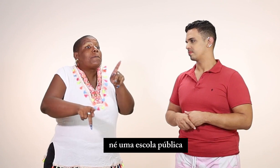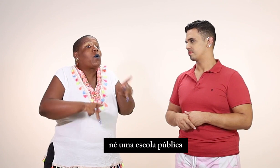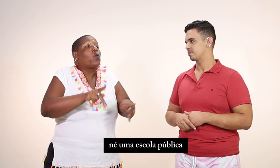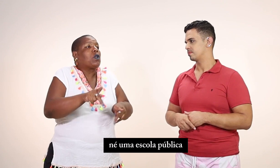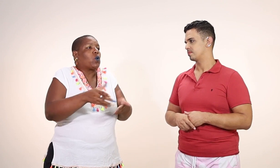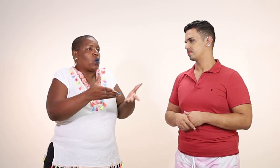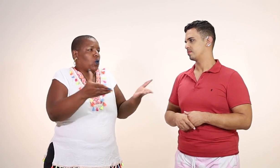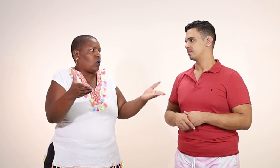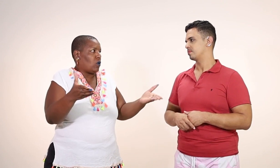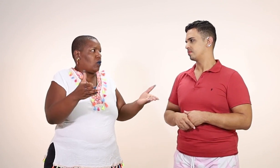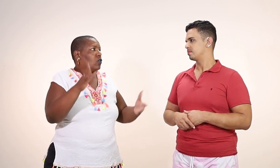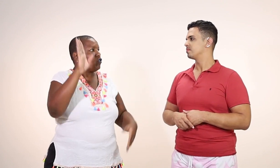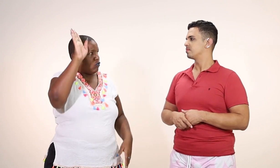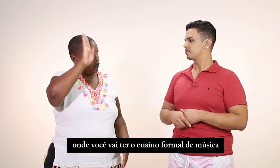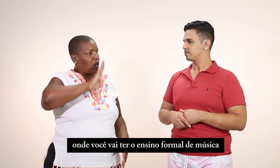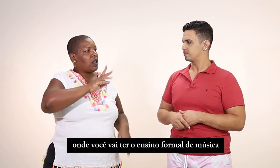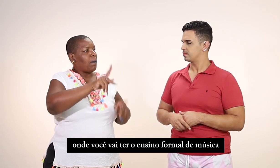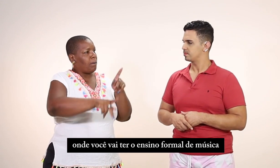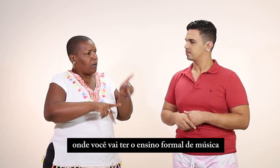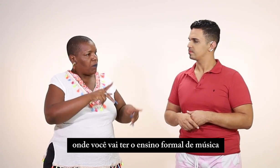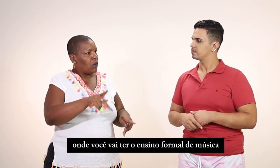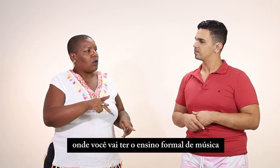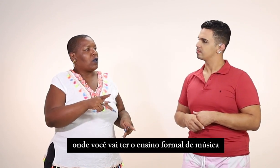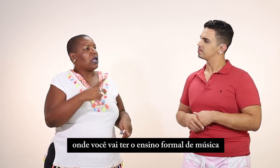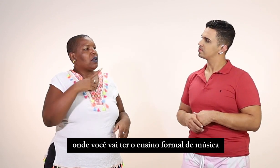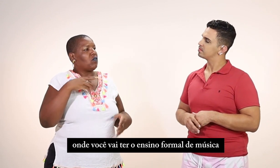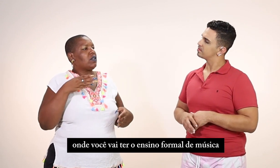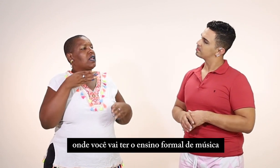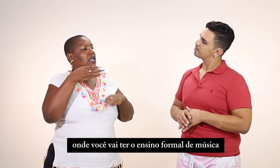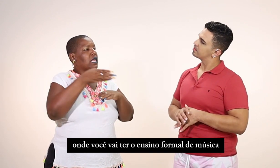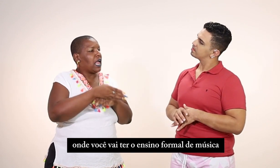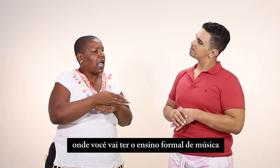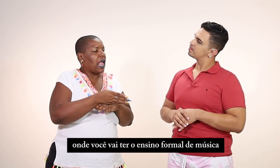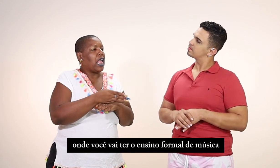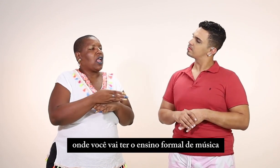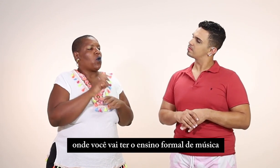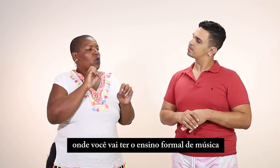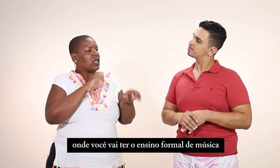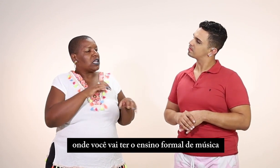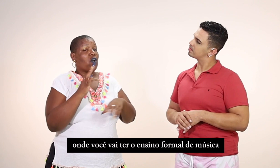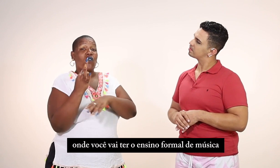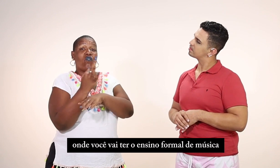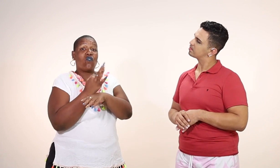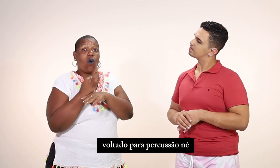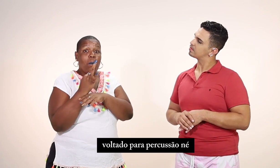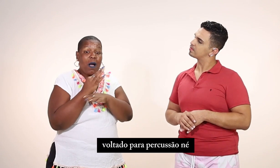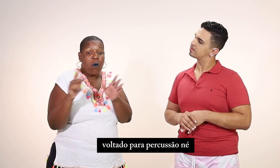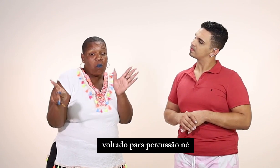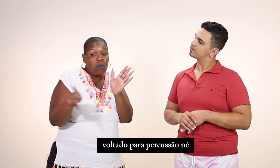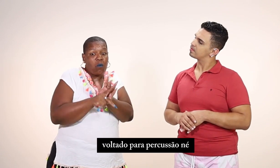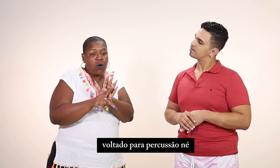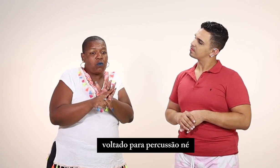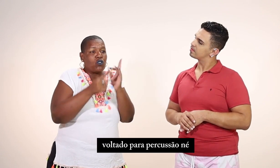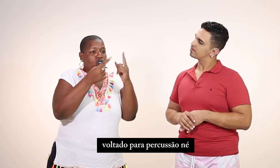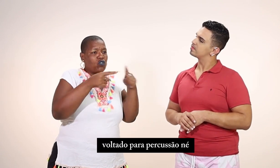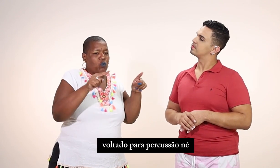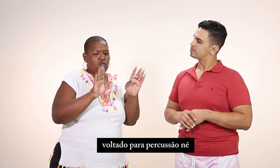pública, onde você vai ter o ensino formal de música voltado para a percussão,